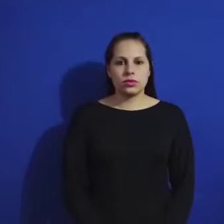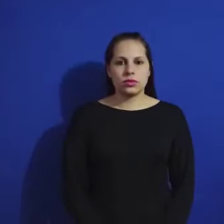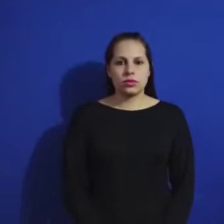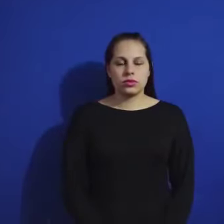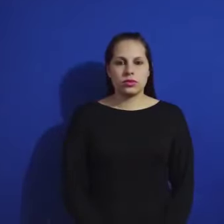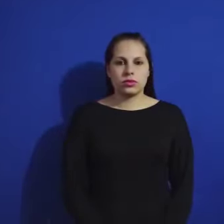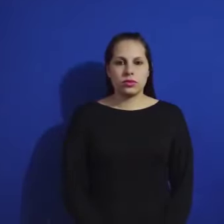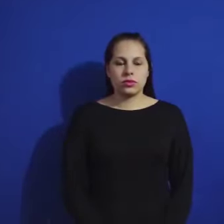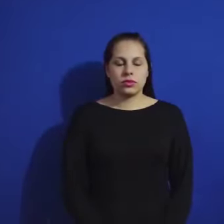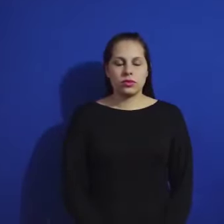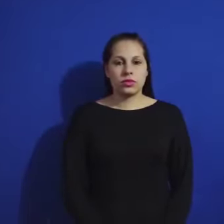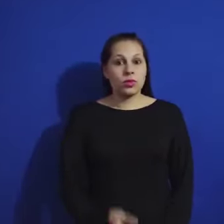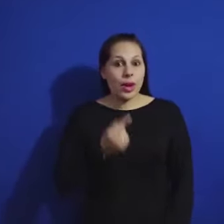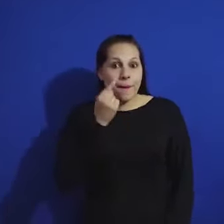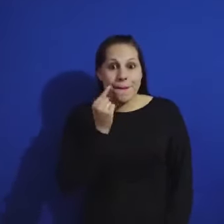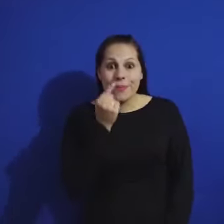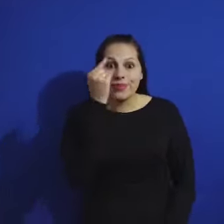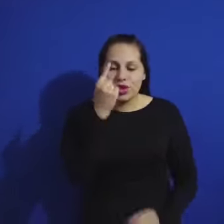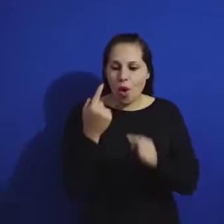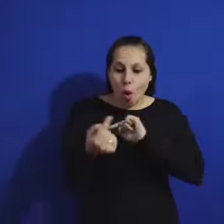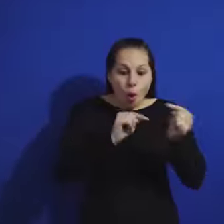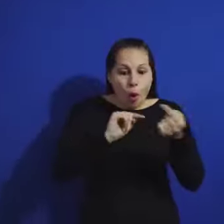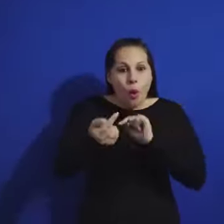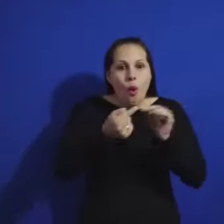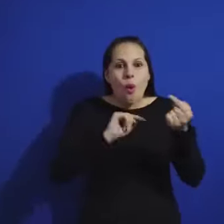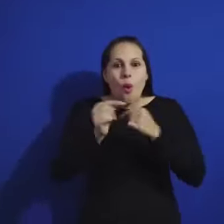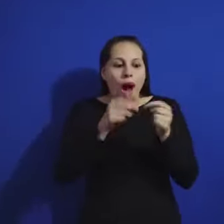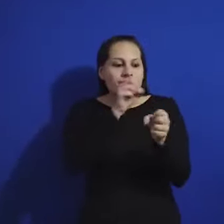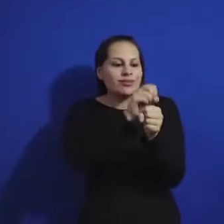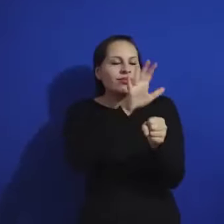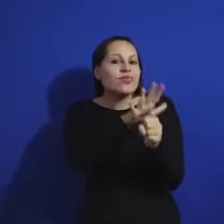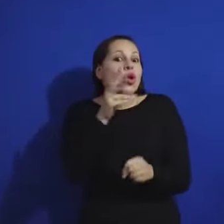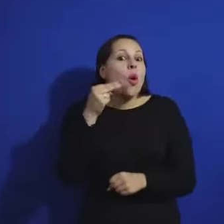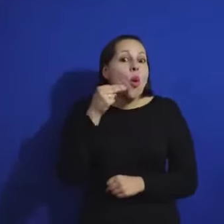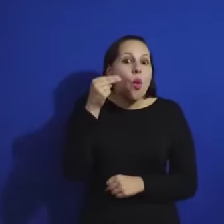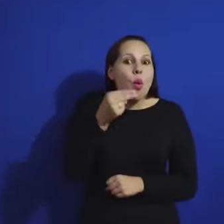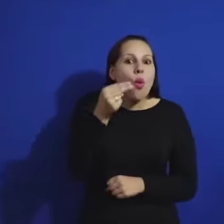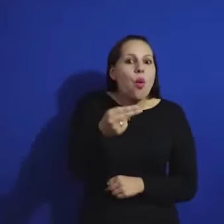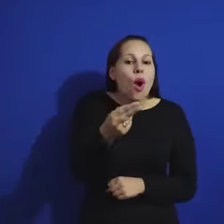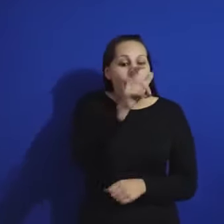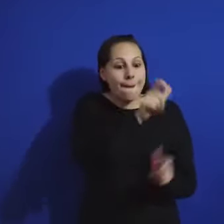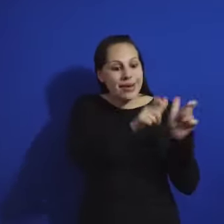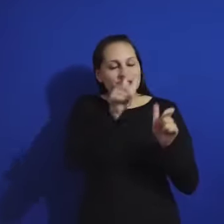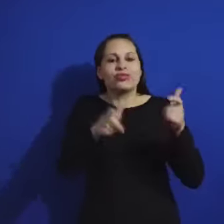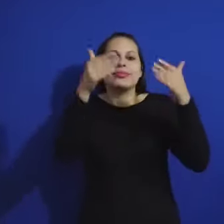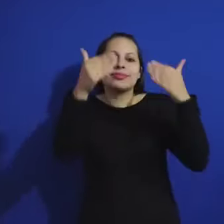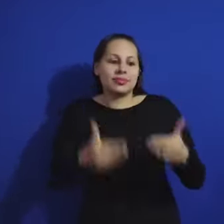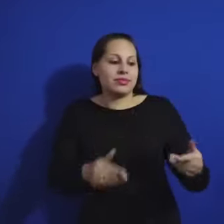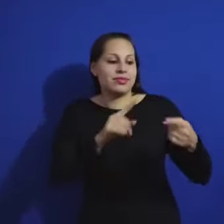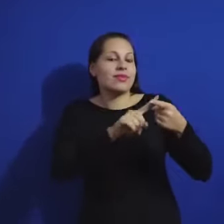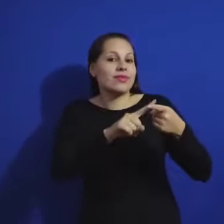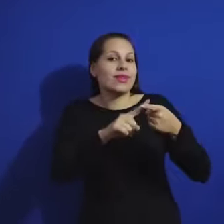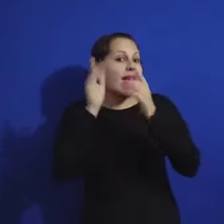primer concurso distrital de cuento e ilustración para personas con discapacidad auditiva cognitiva y visual